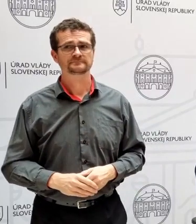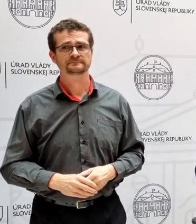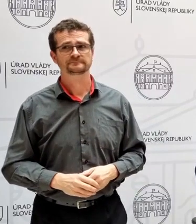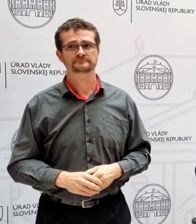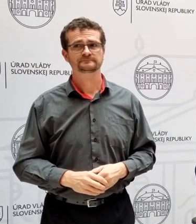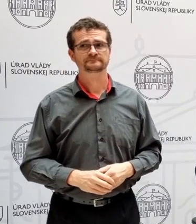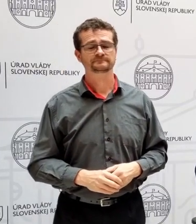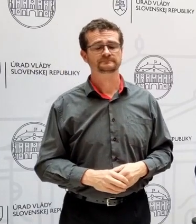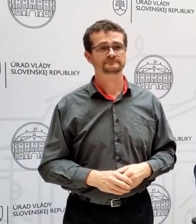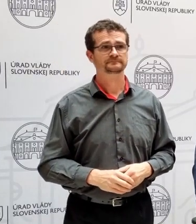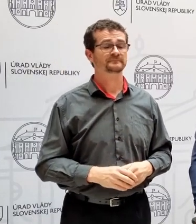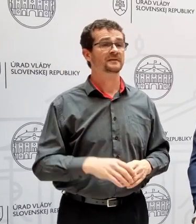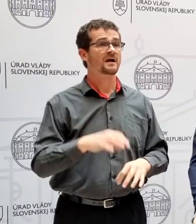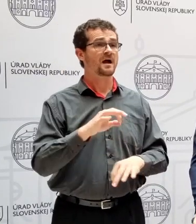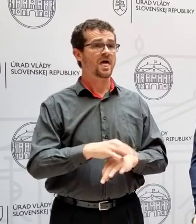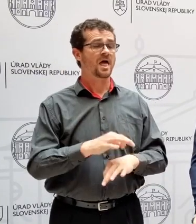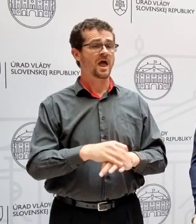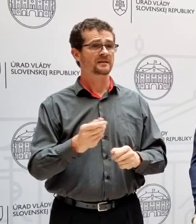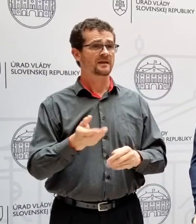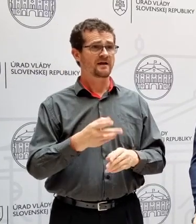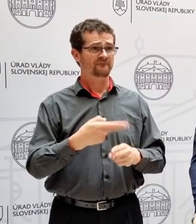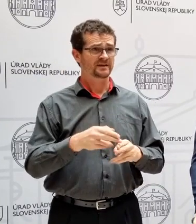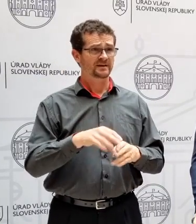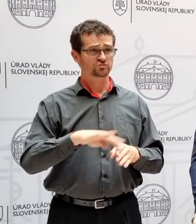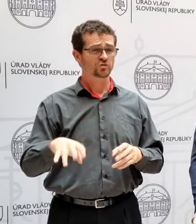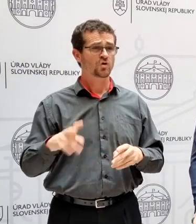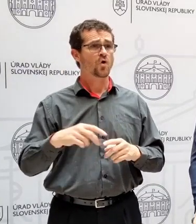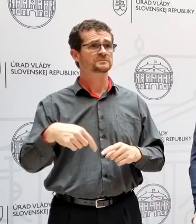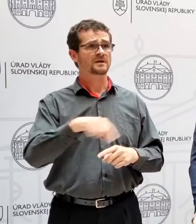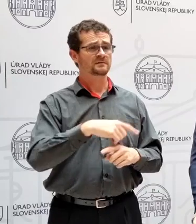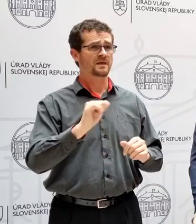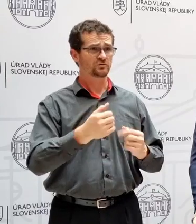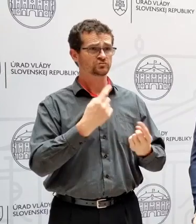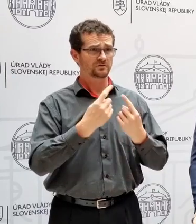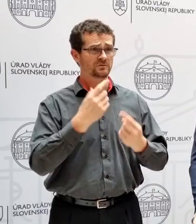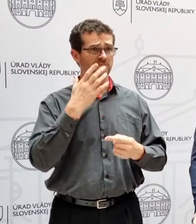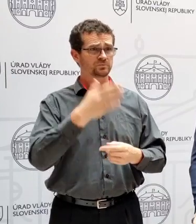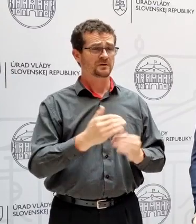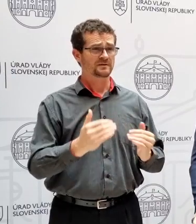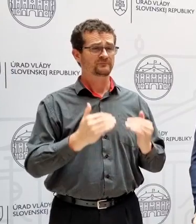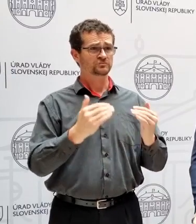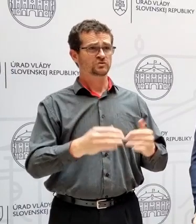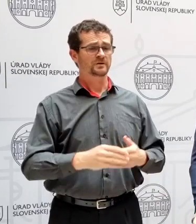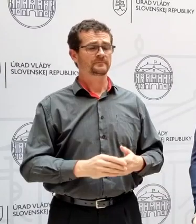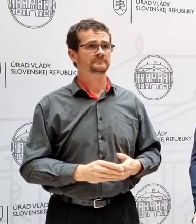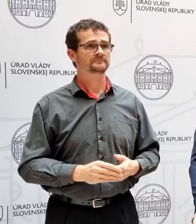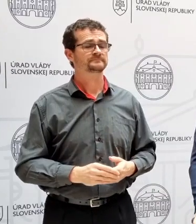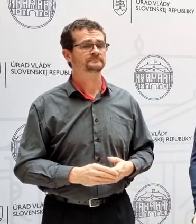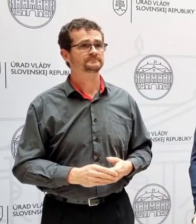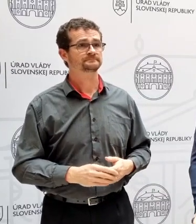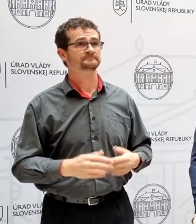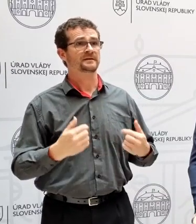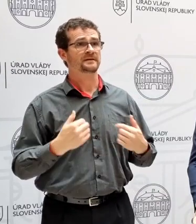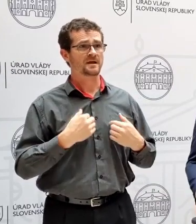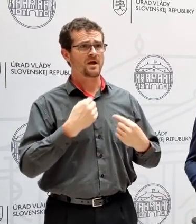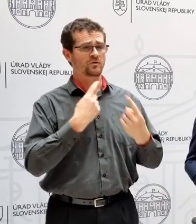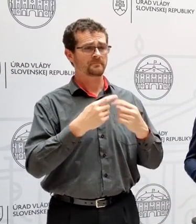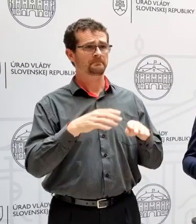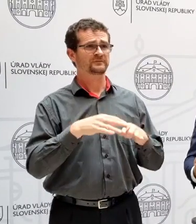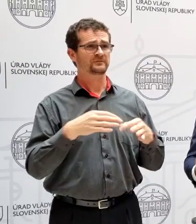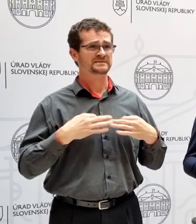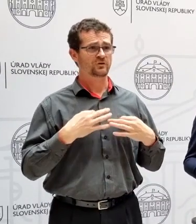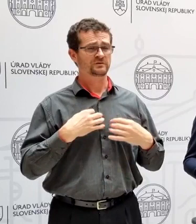ujasnili, lekári už sú podľa vás platovo vybavení, ale s ostatnými ste ochotní ešte rokovať o navyšovaní. Ja rokujem samozrejme s